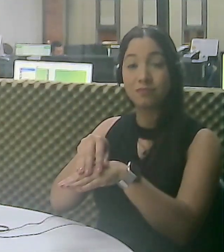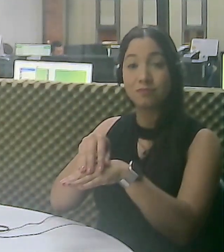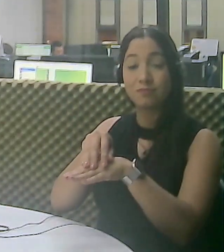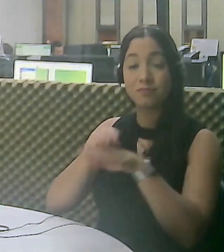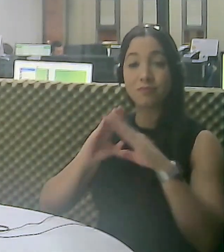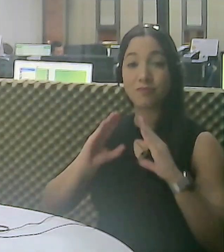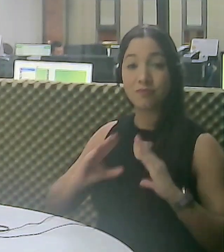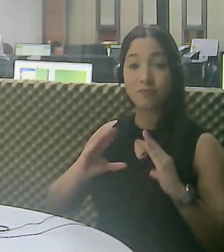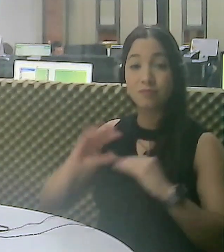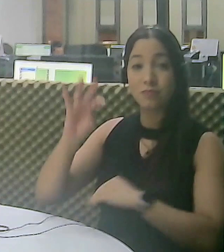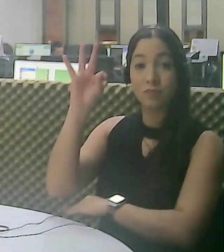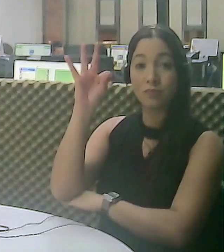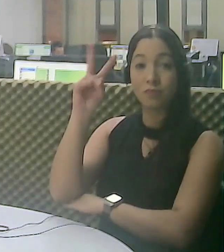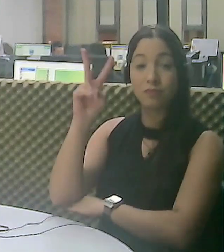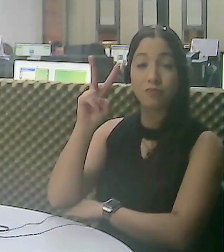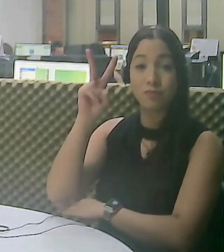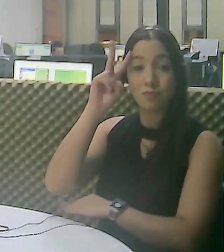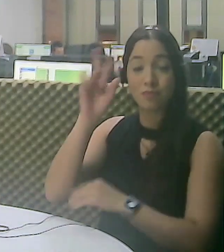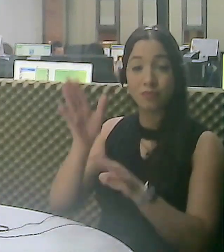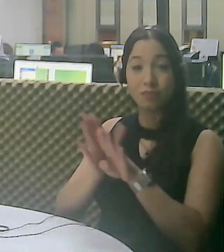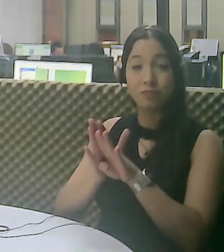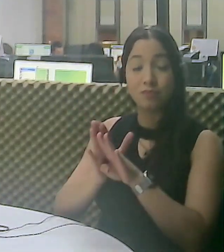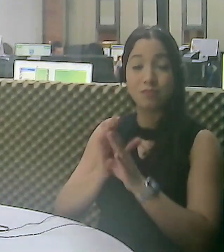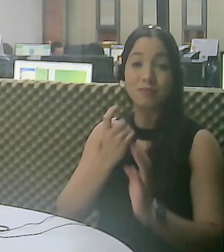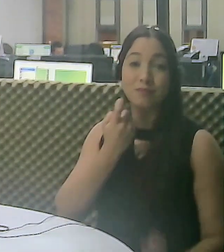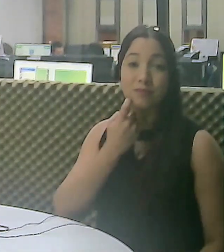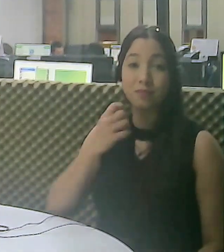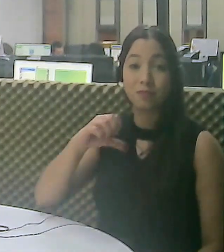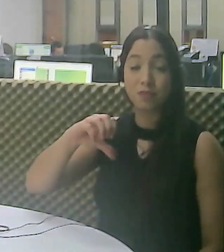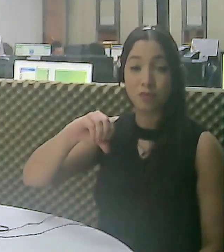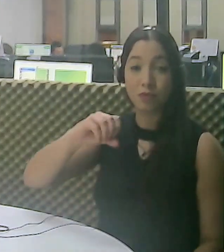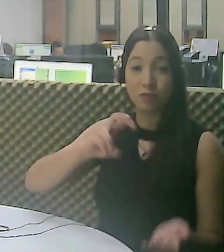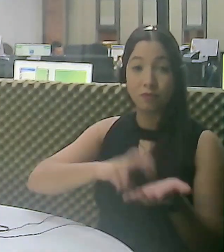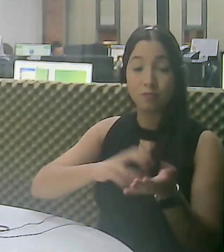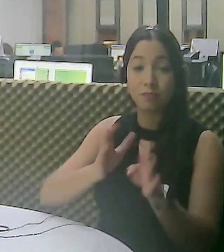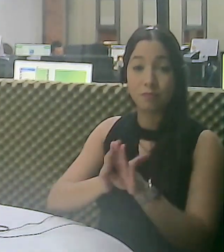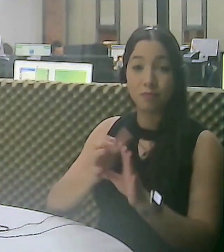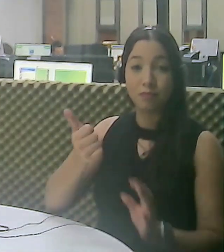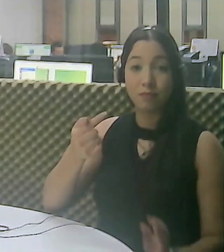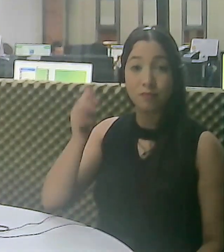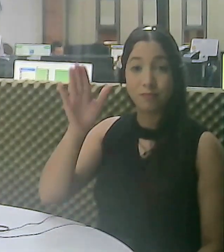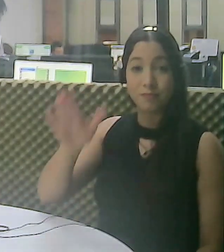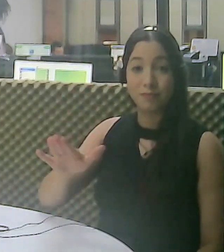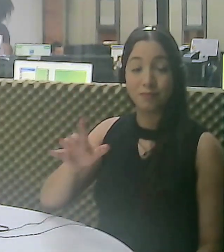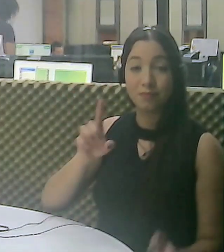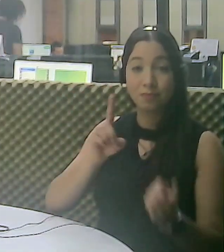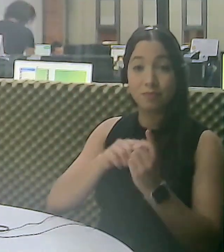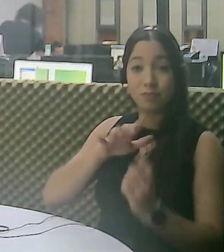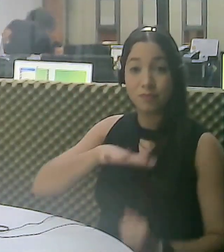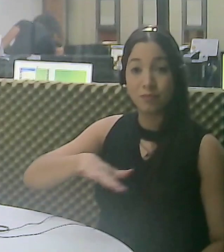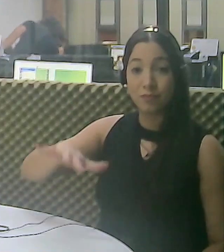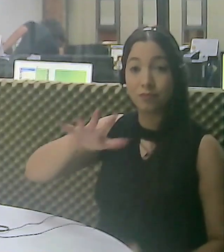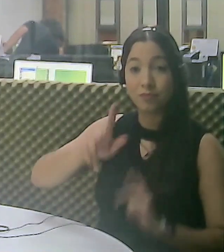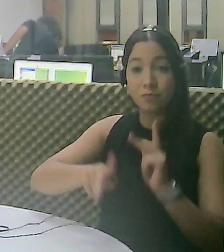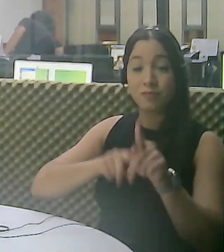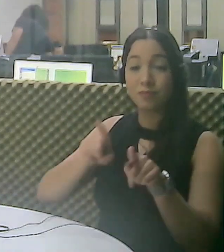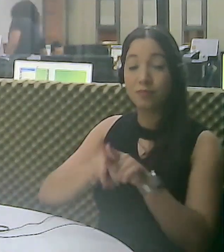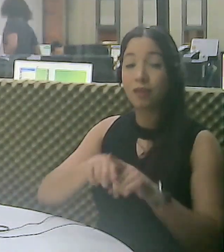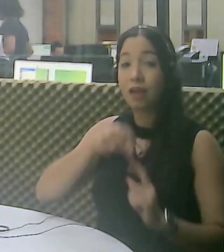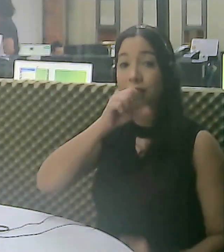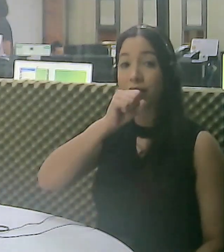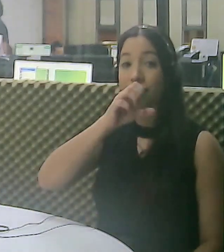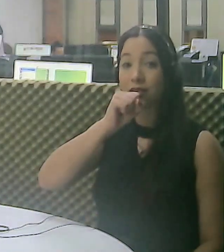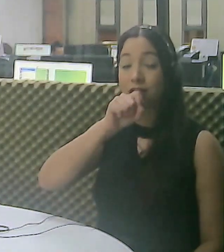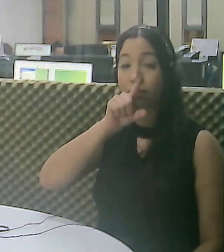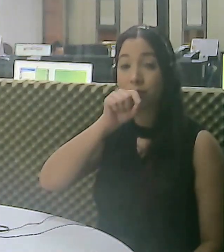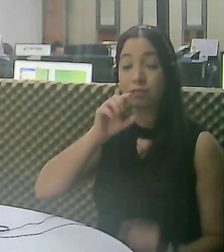Tubal Vilela de segunda a sexta-feira, das 9 às 17, para atender toda a população, assim como no sábado, lá no